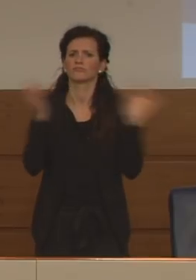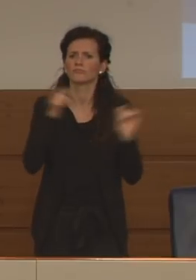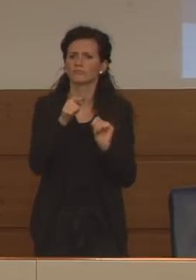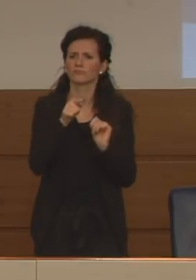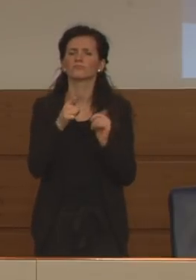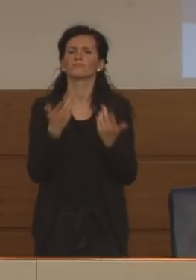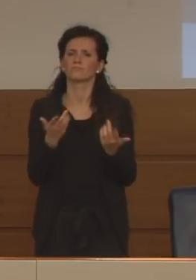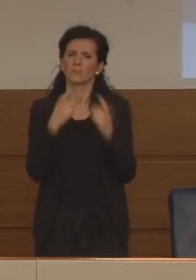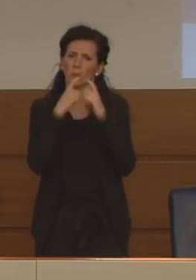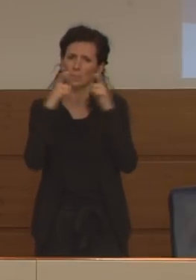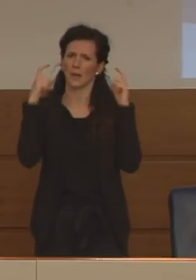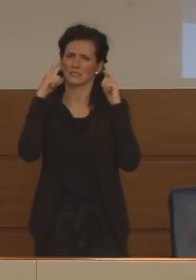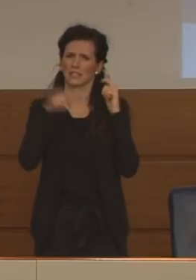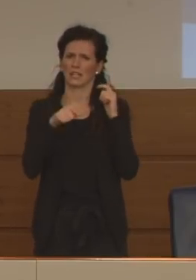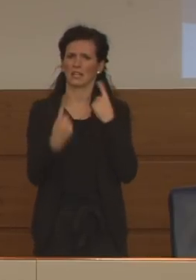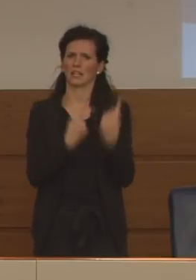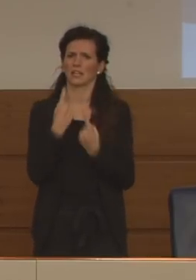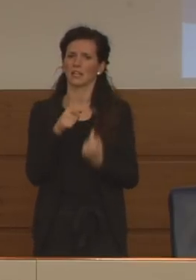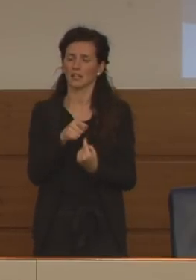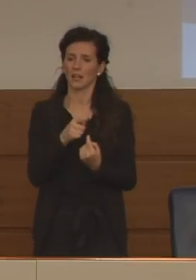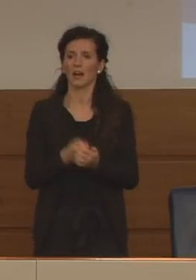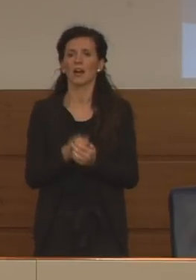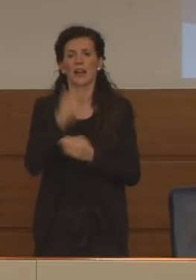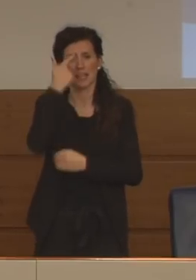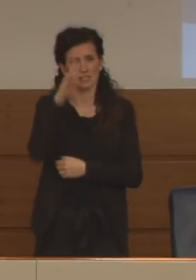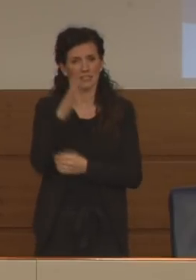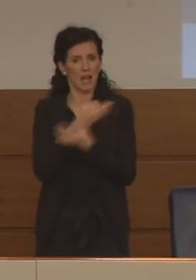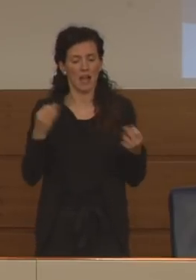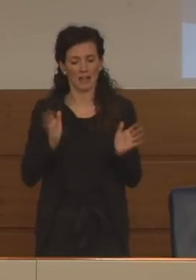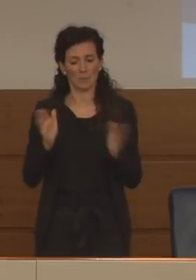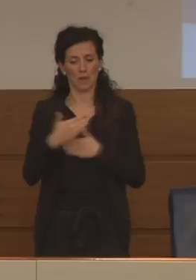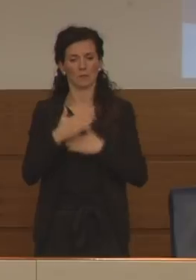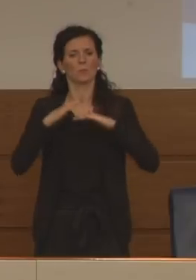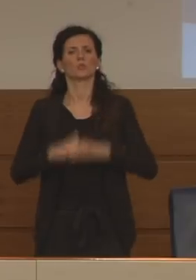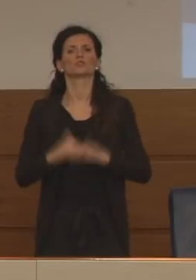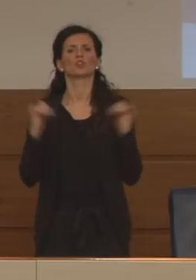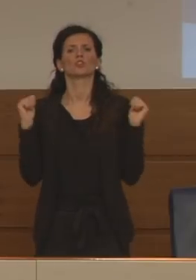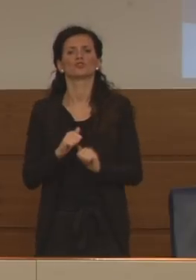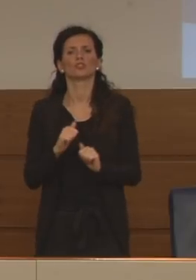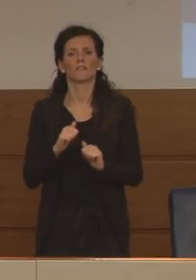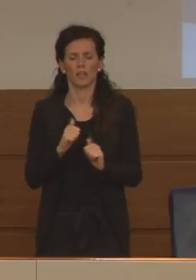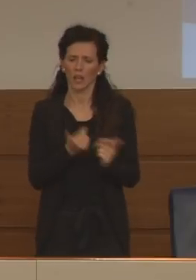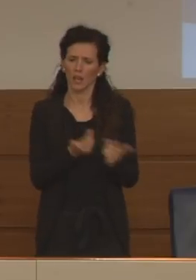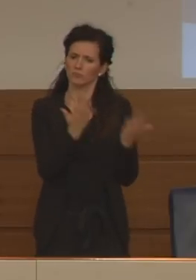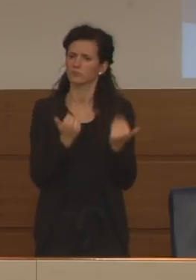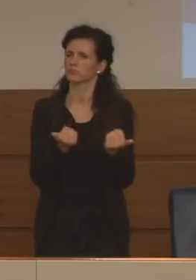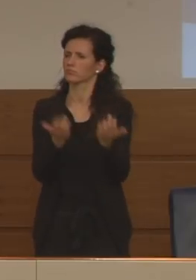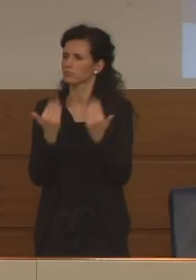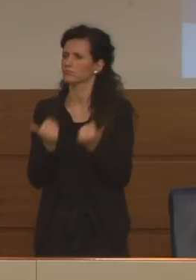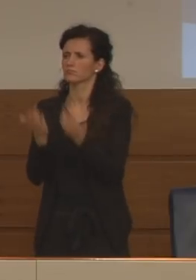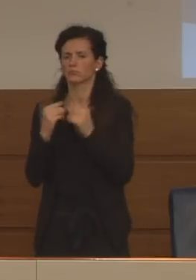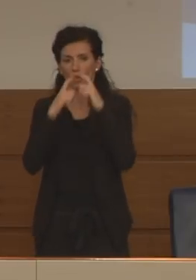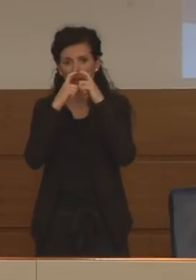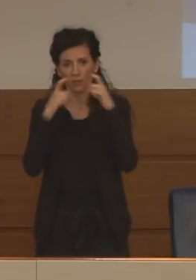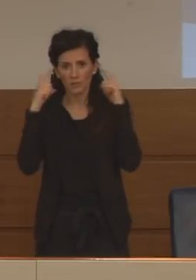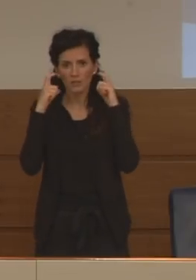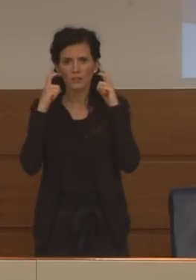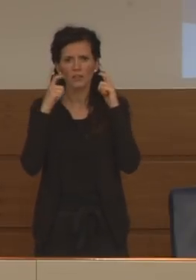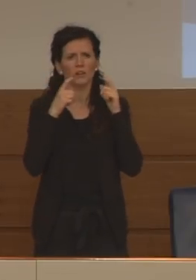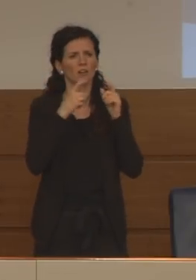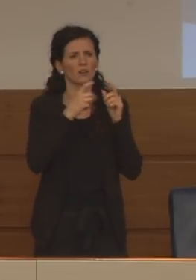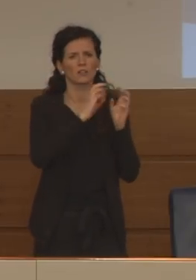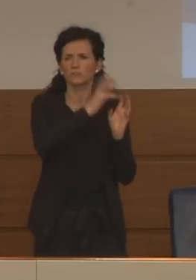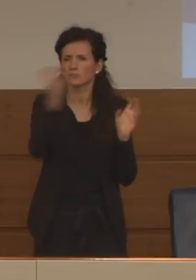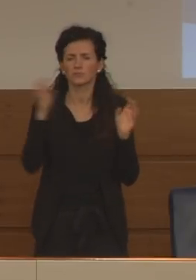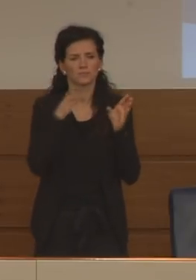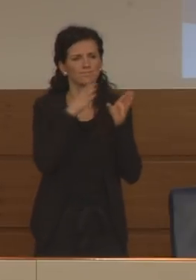mascherine come sapete il dipartimento della protezione civile sta acquisendo mascherine su canali diversi